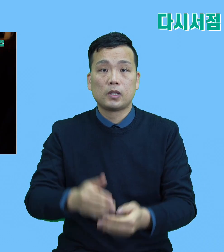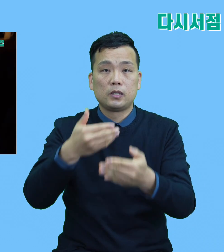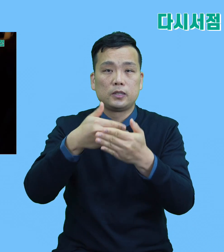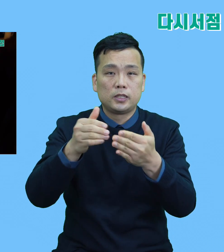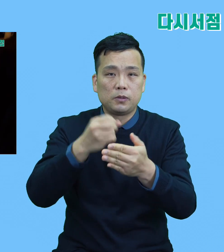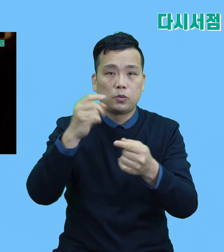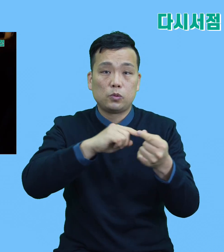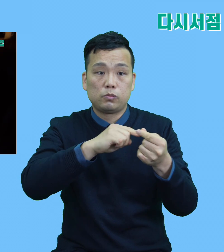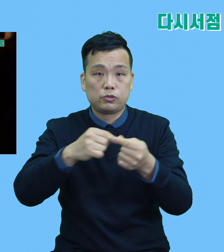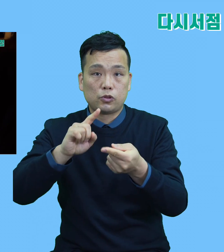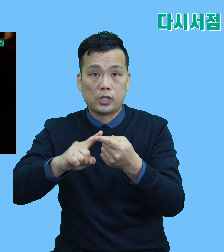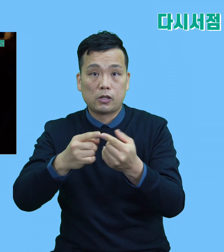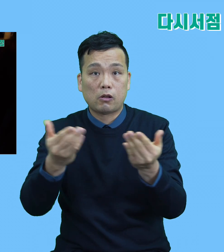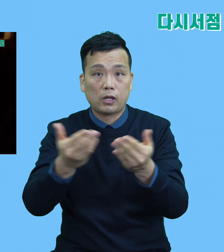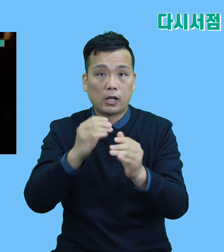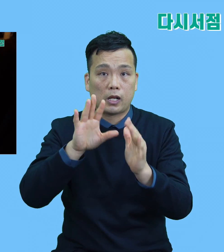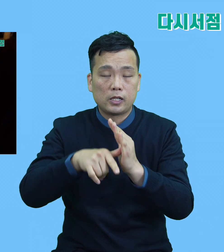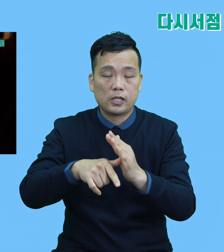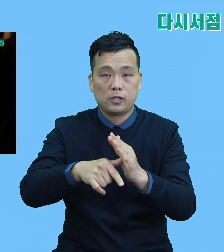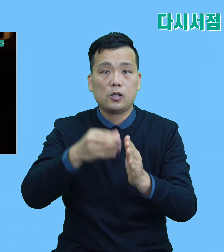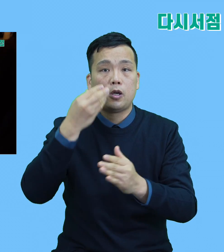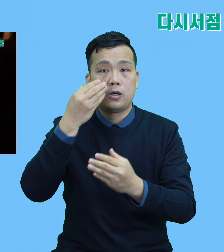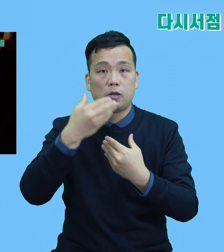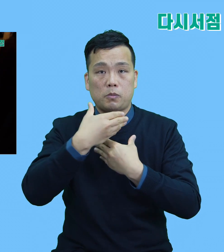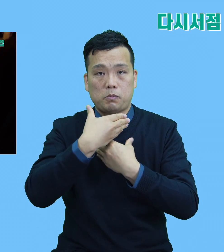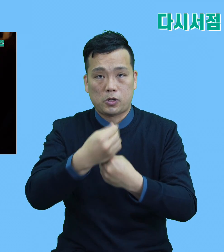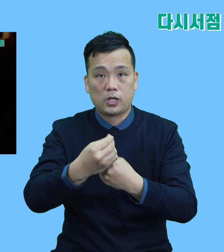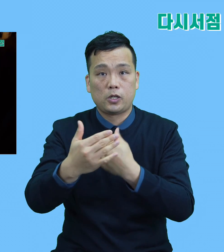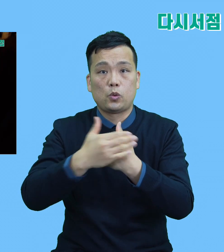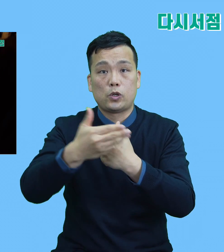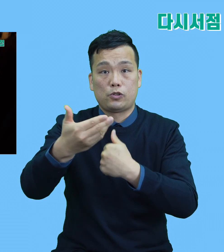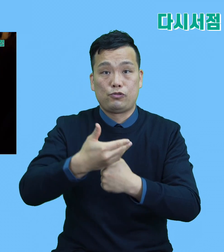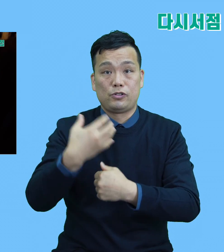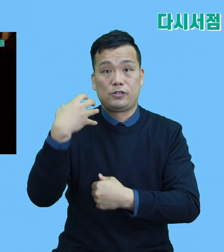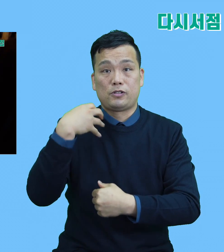이미지나 텍스트 등의 작업을 수월하게 할 수 있도록 도와주죠.